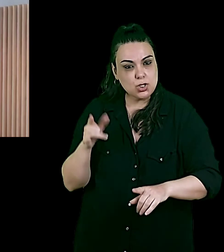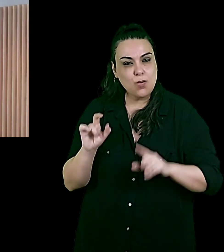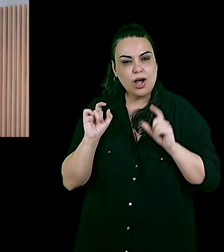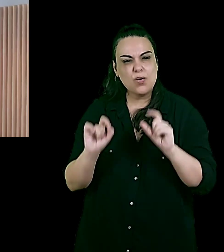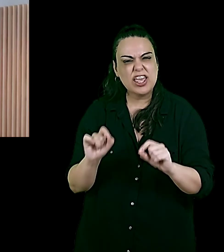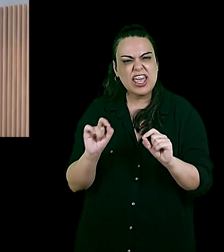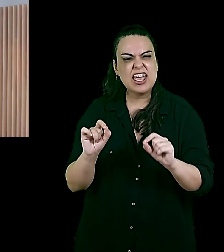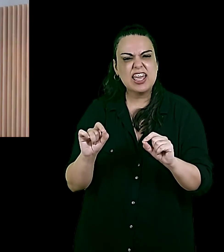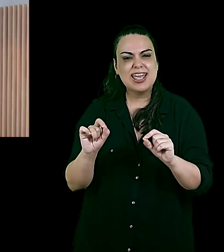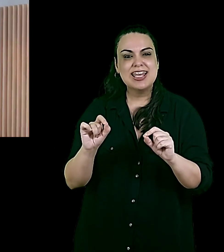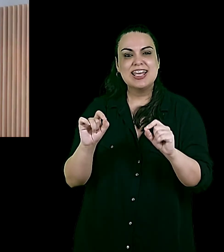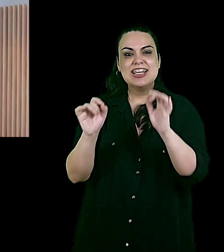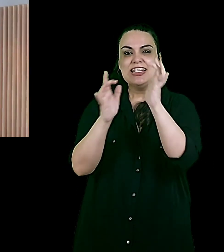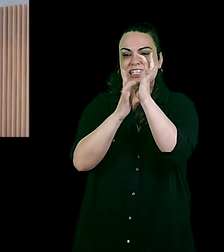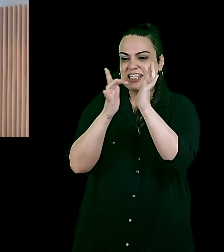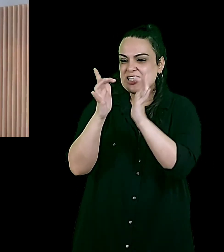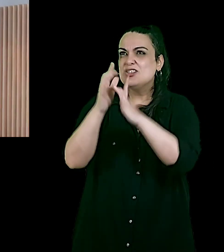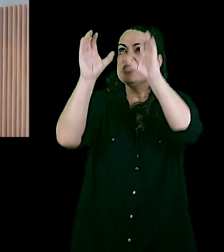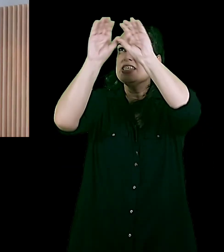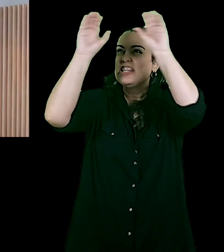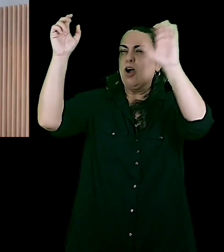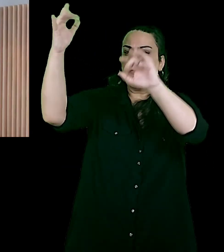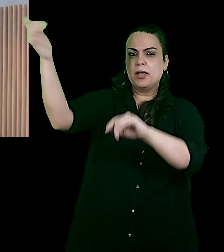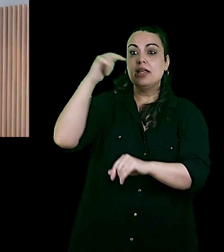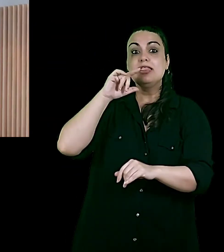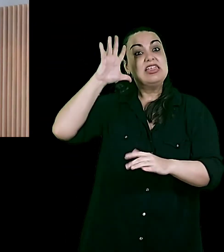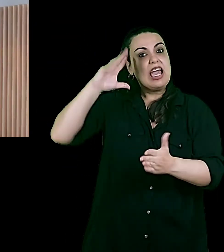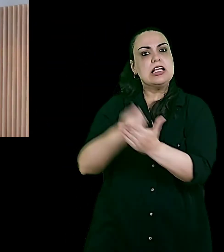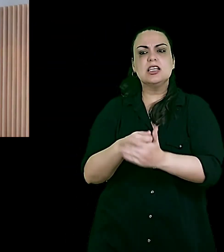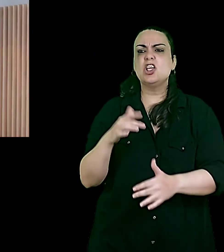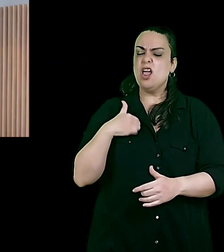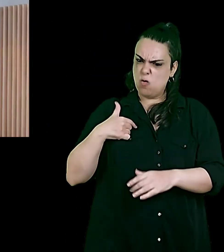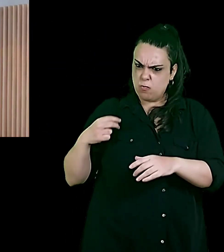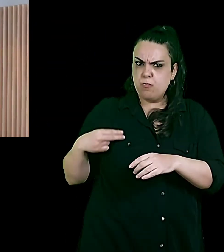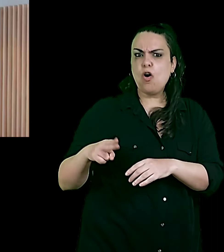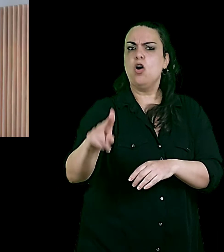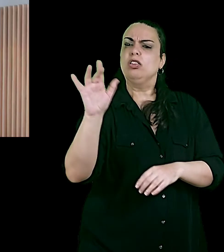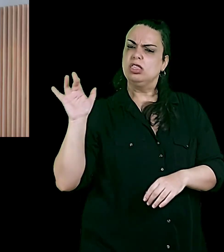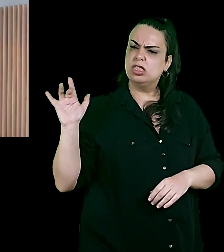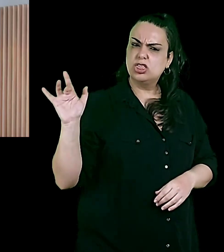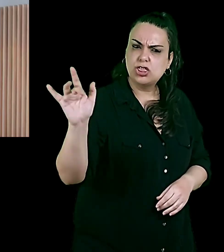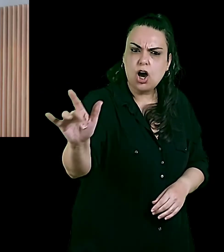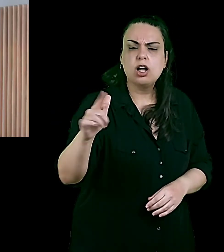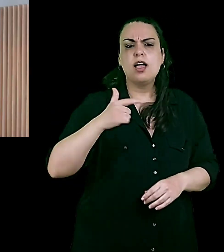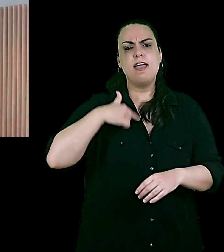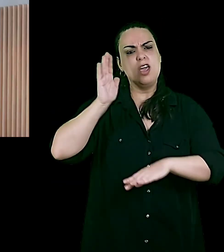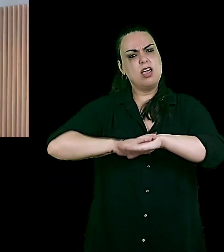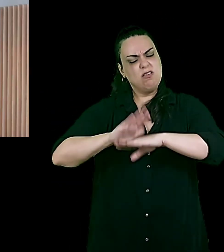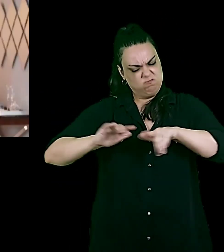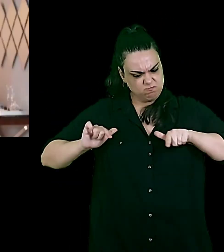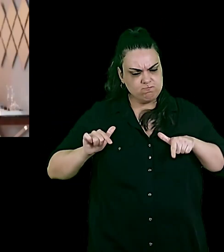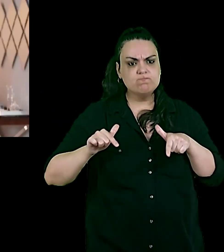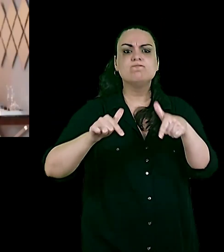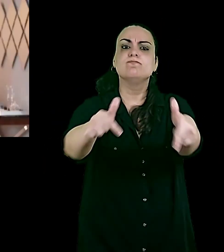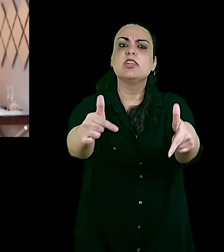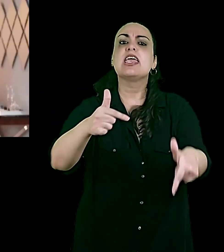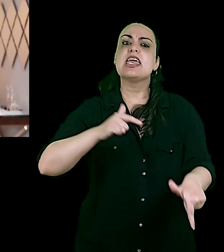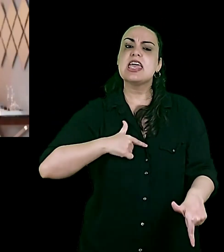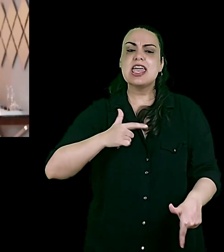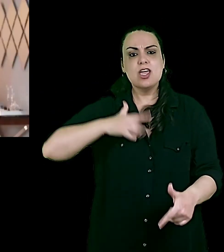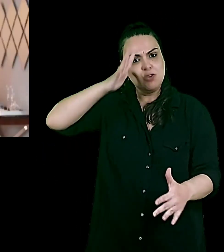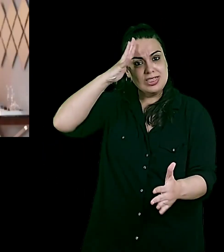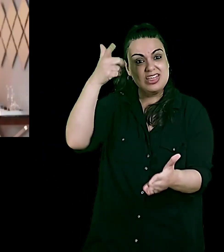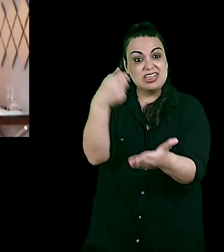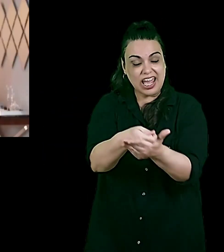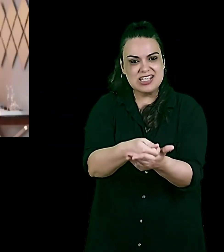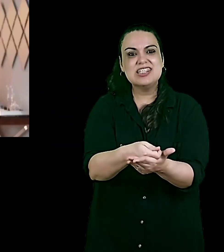curados pelo céu, por Jesus, aqueles que decidem tocar, aqueles que decidem gerar iniciativas, e outras